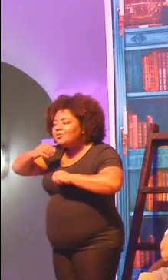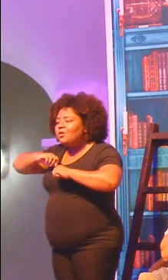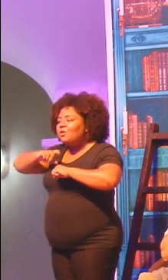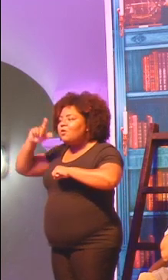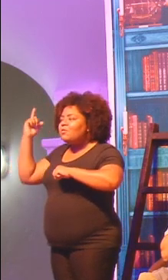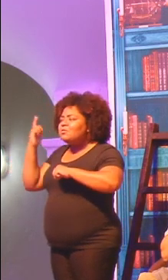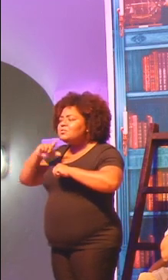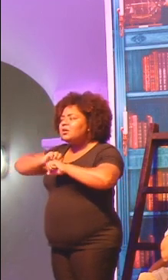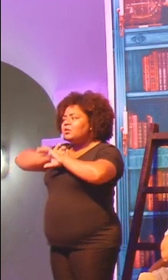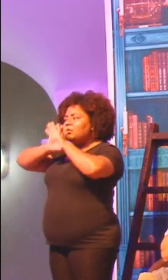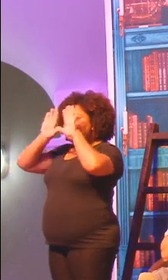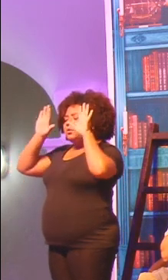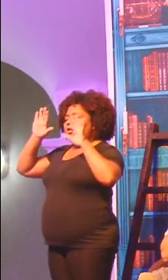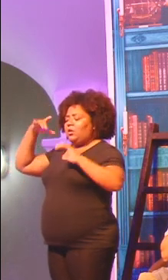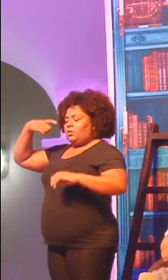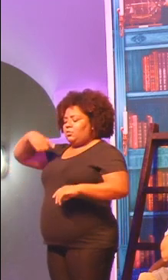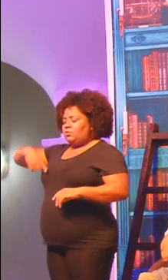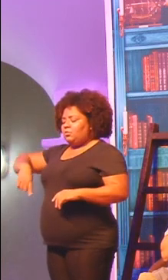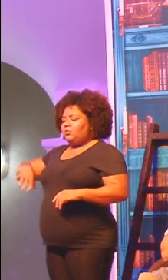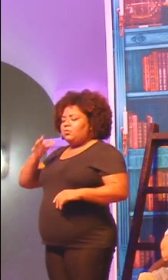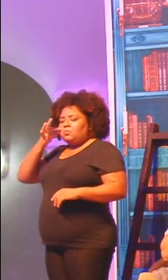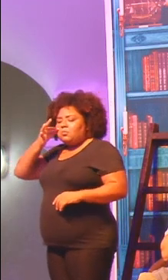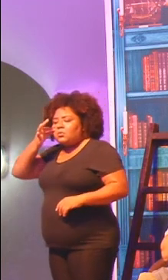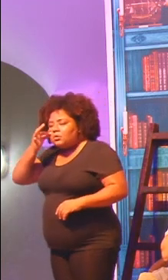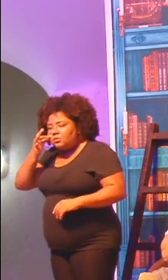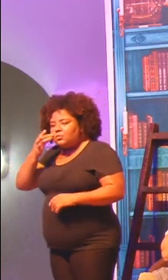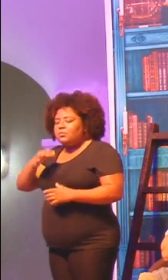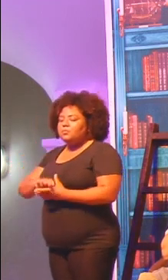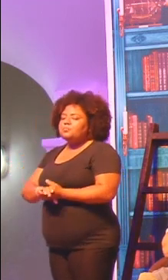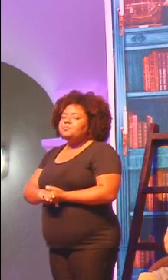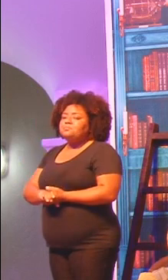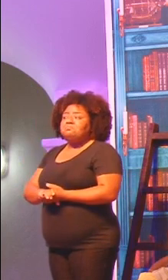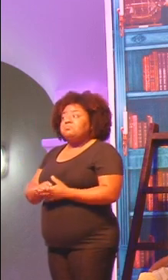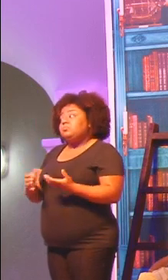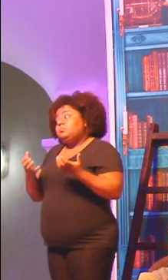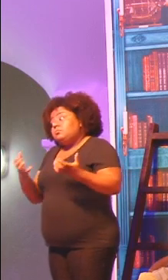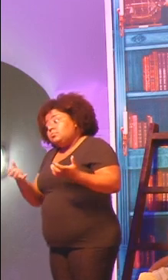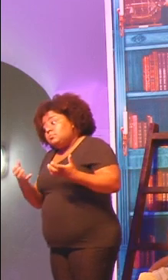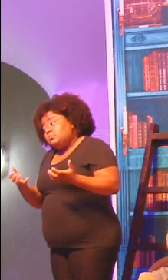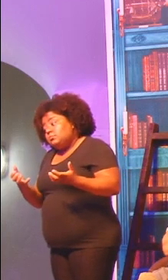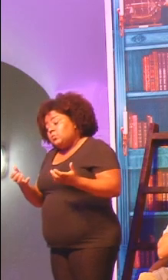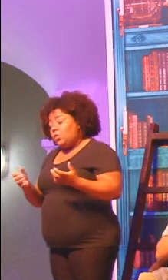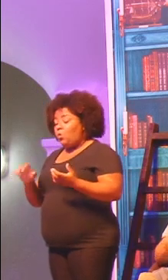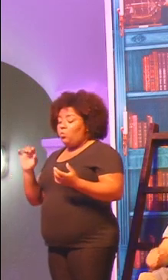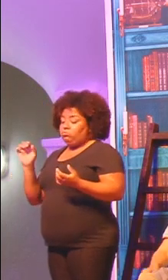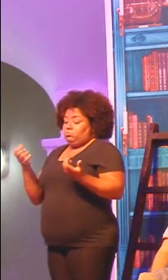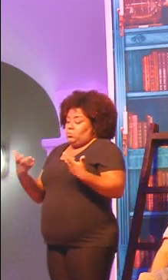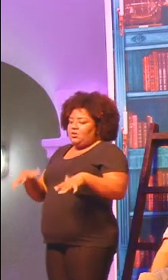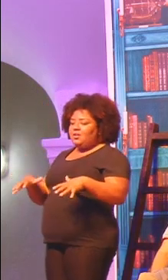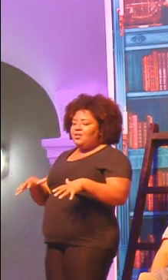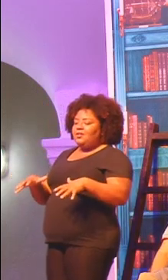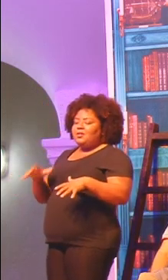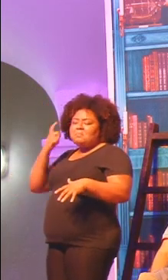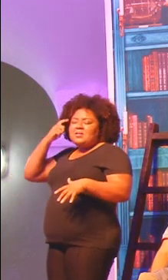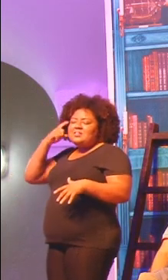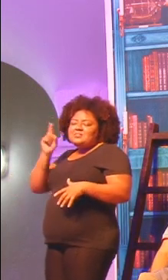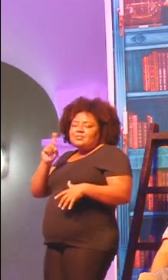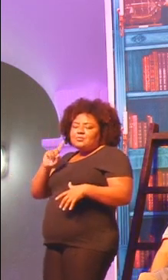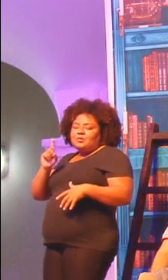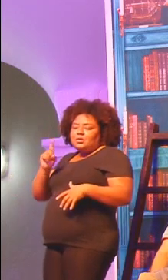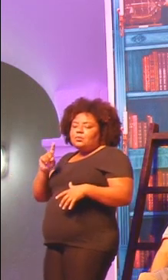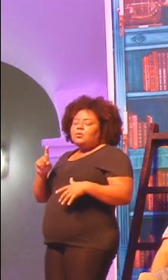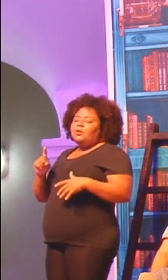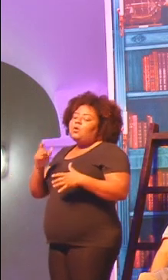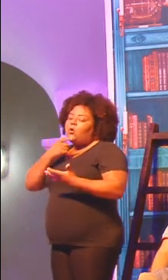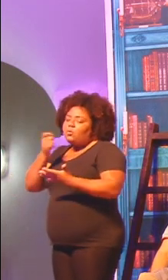de humanidade que, sem querer ou querendo, os autores atingem e se colocam